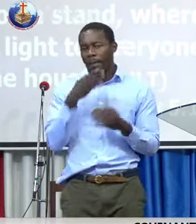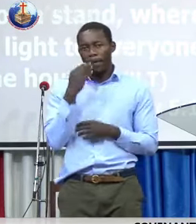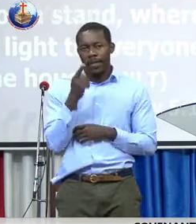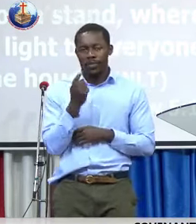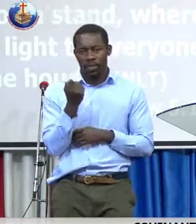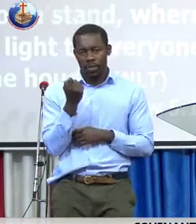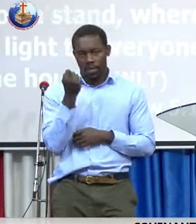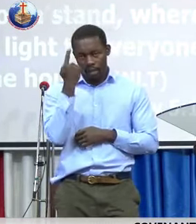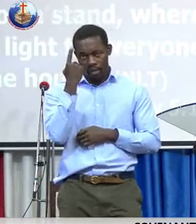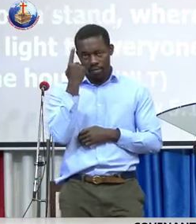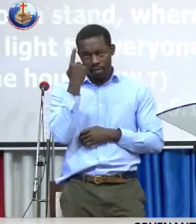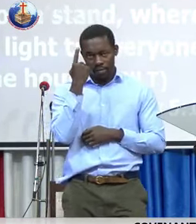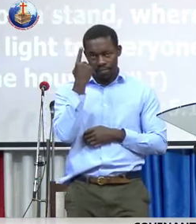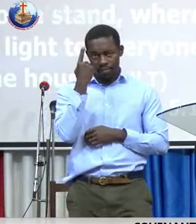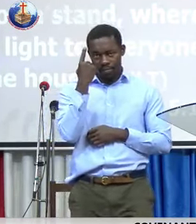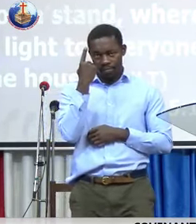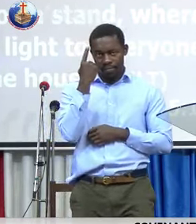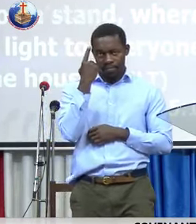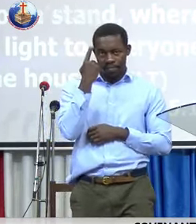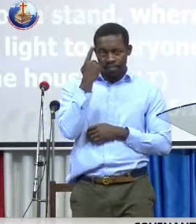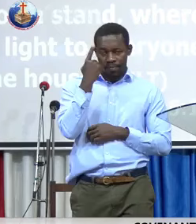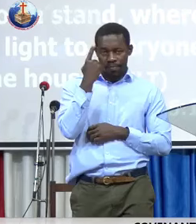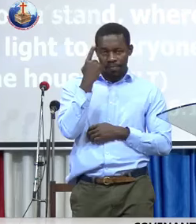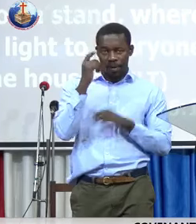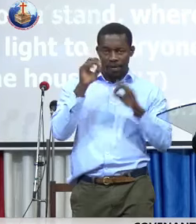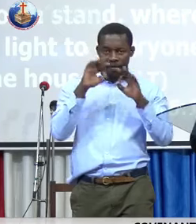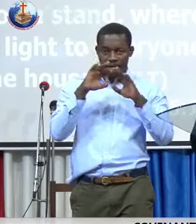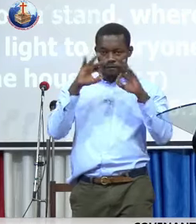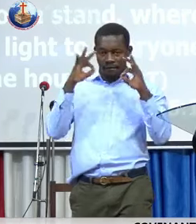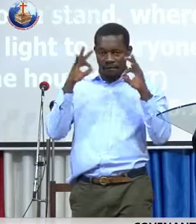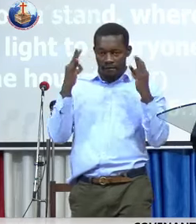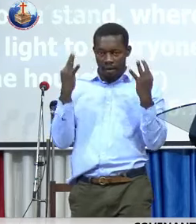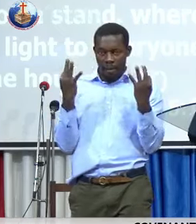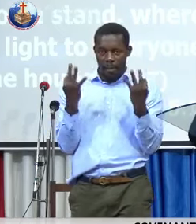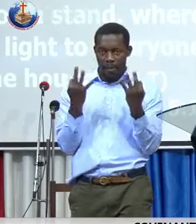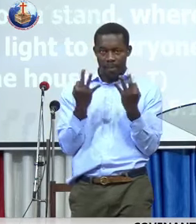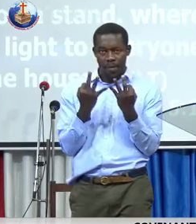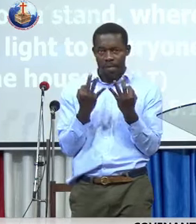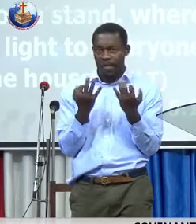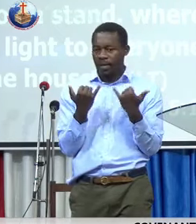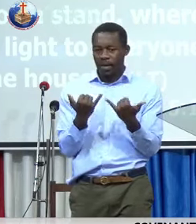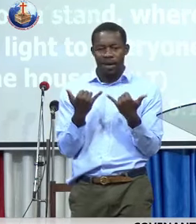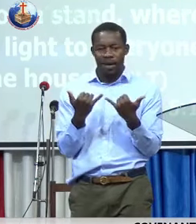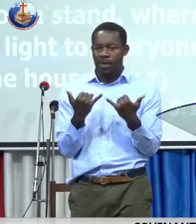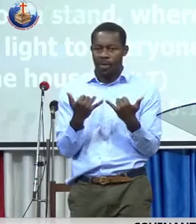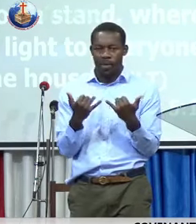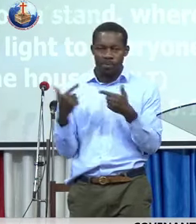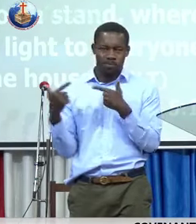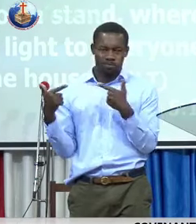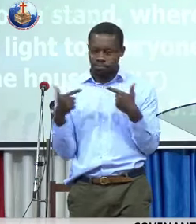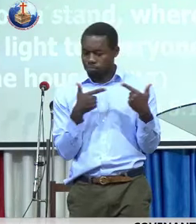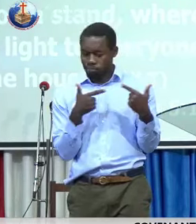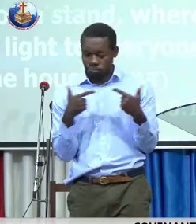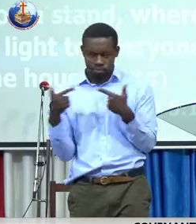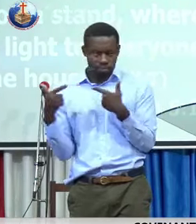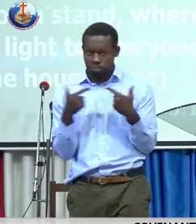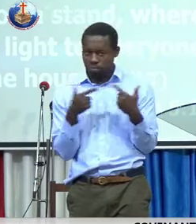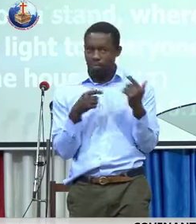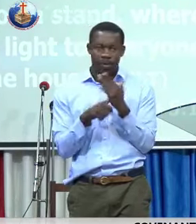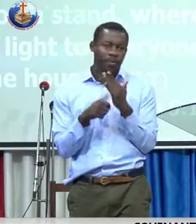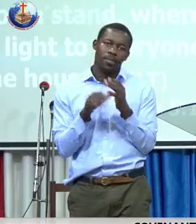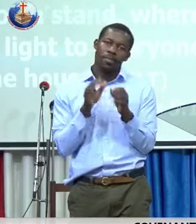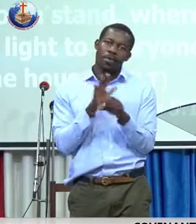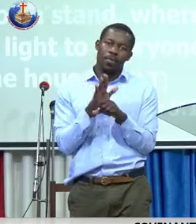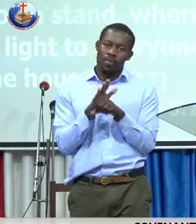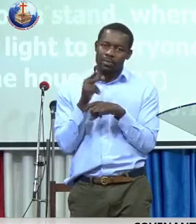understand. Kimoja ambacho nataka tuelewe. Is that the family unit is currently under attack. Ni kwamba familia sasa hivi iko chini ya uvamizi.